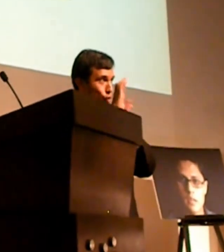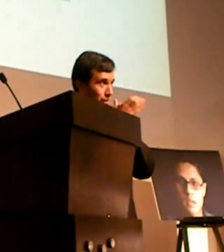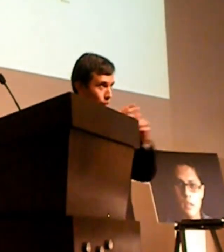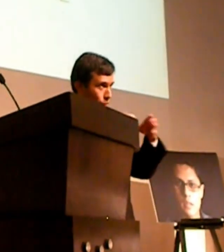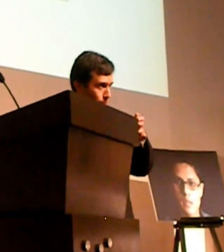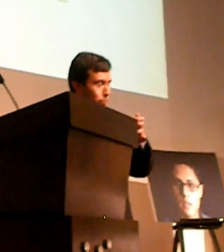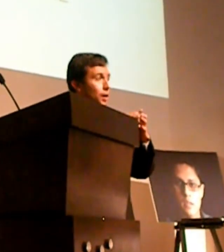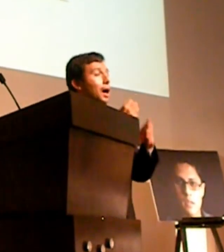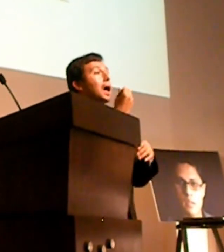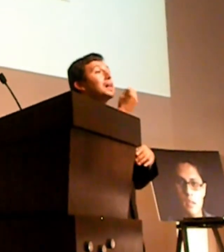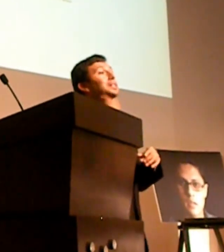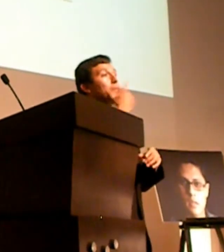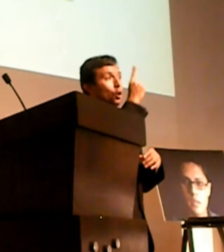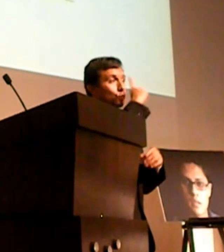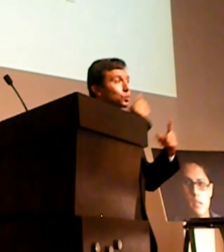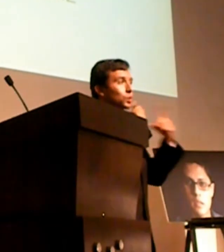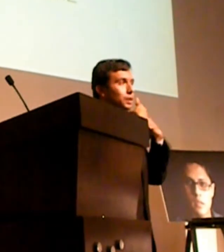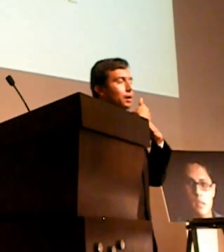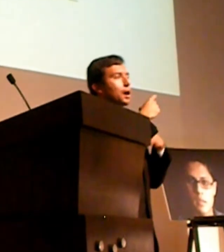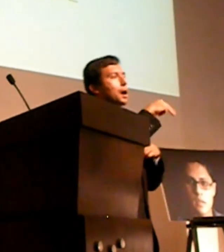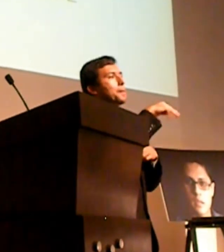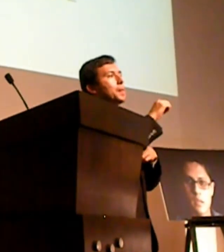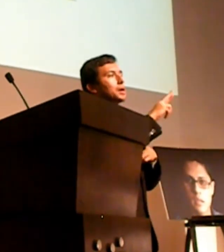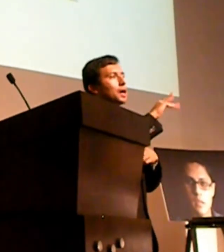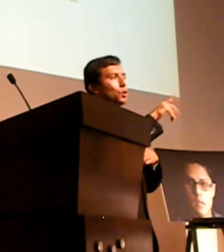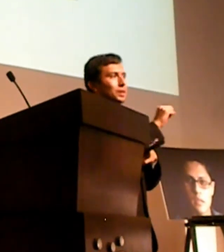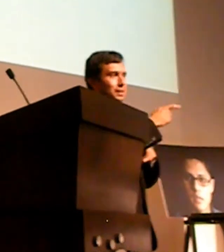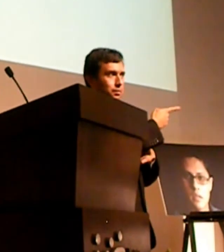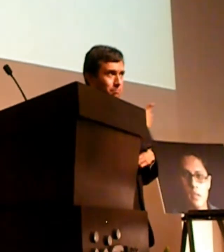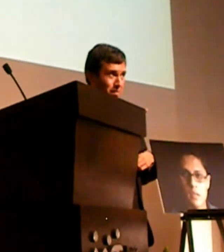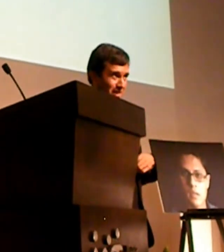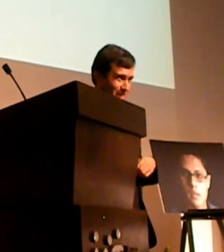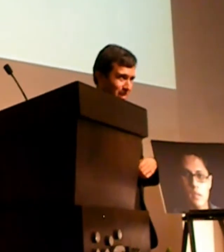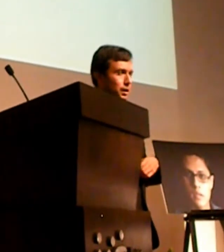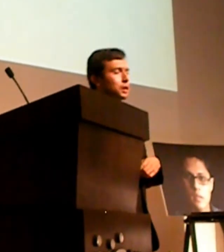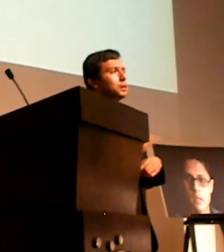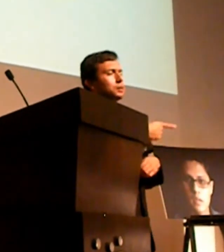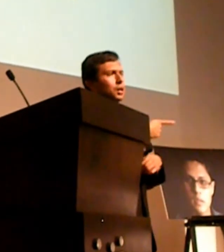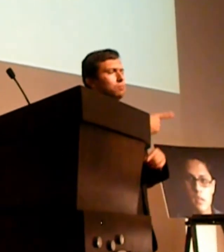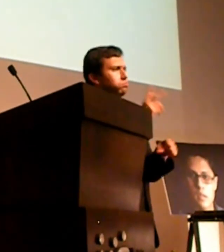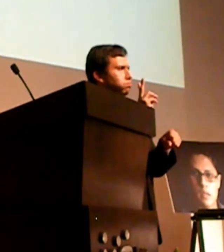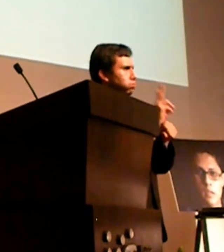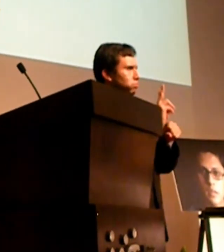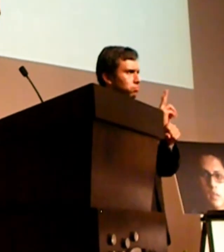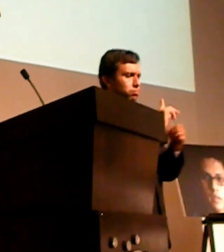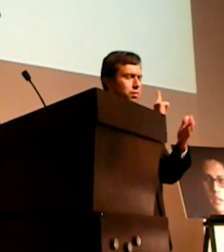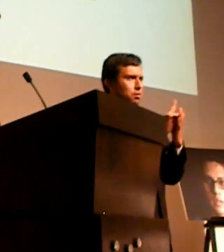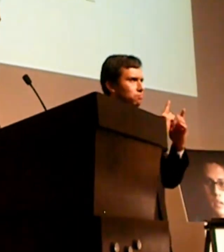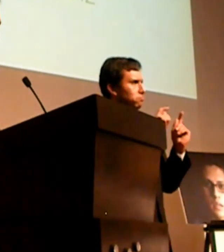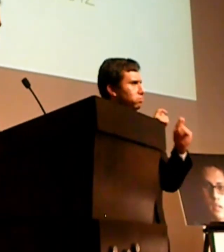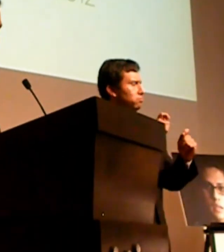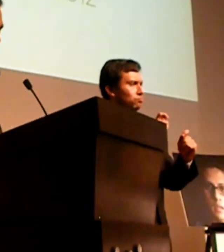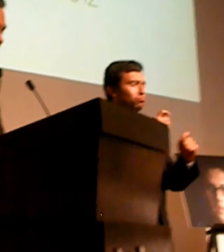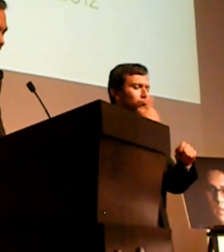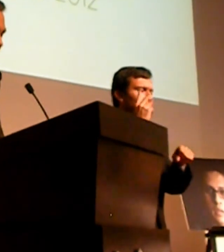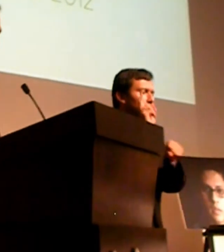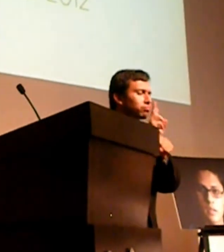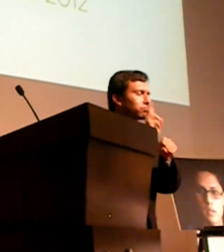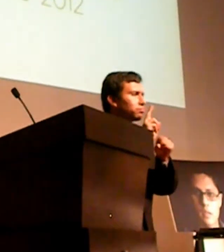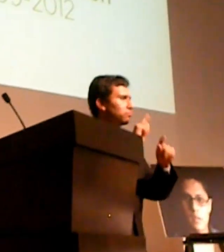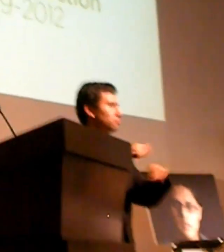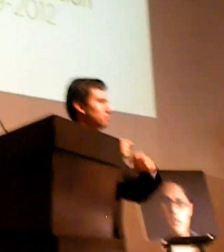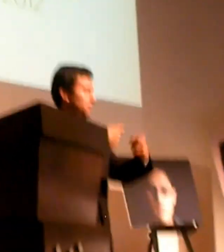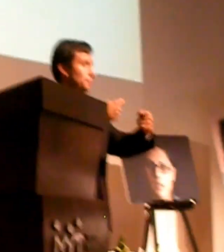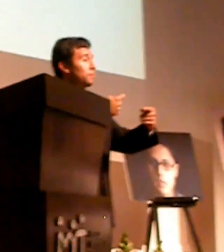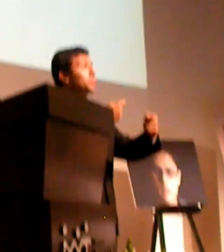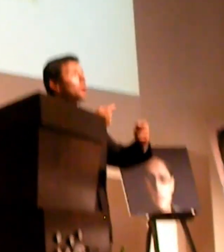María Luis Fuentes fue su presidente, que le acompañó y cuidó su legado institucional. Continuar esta responsabilidad